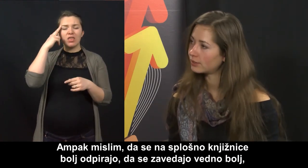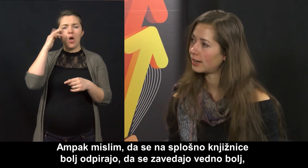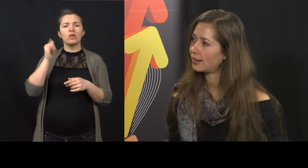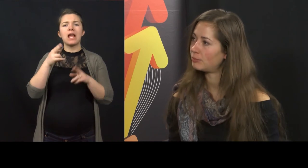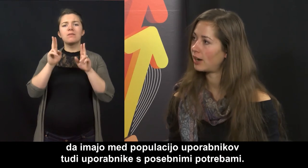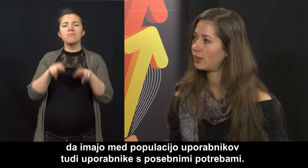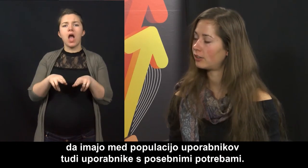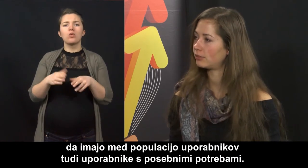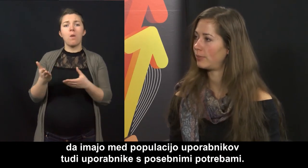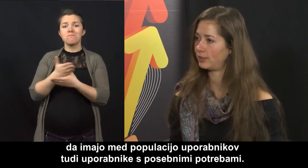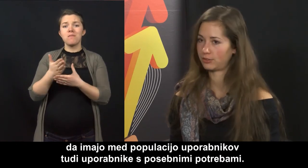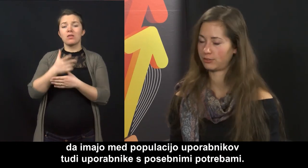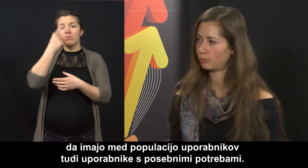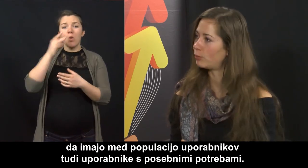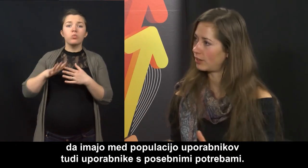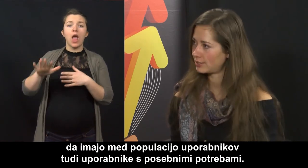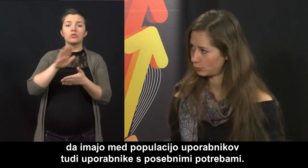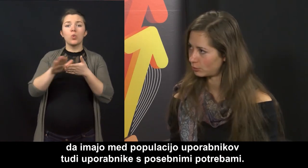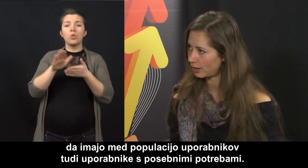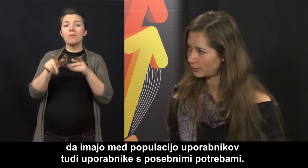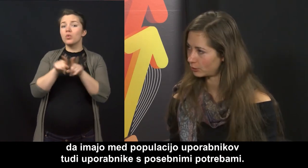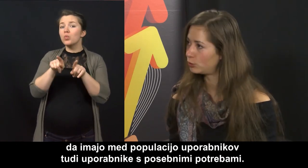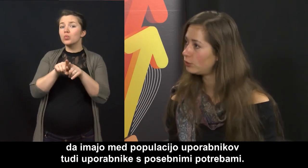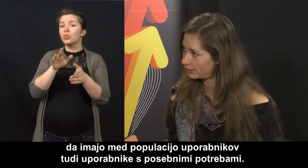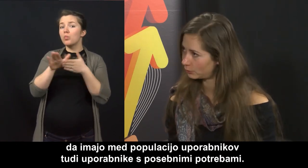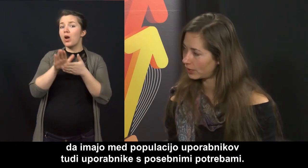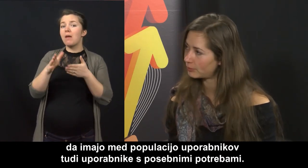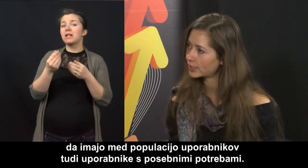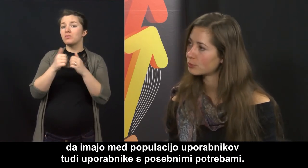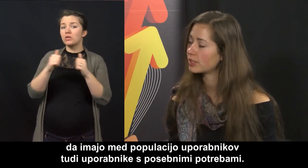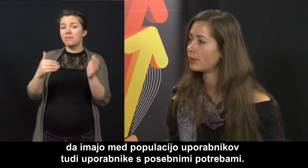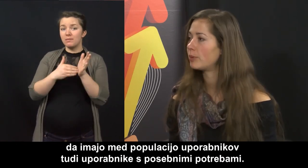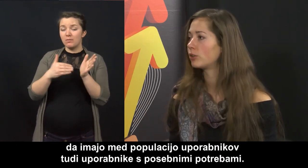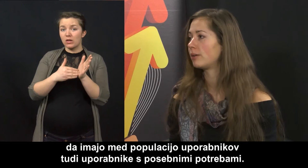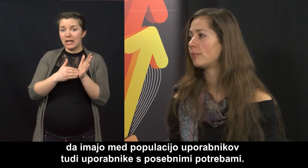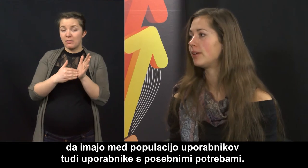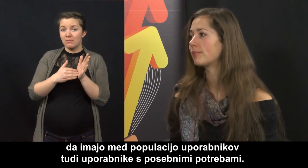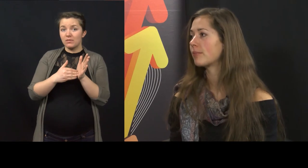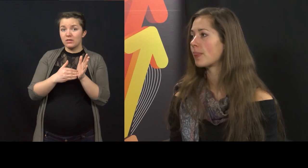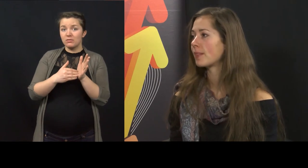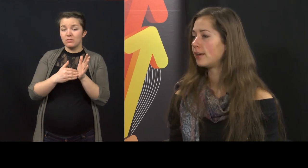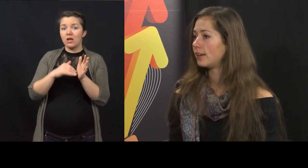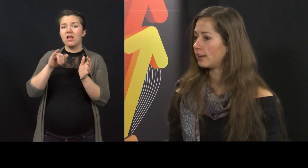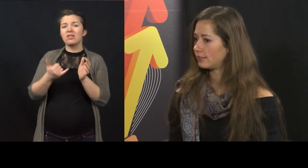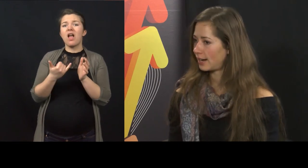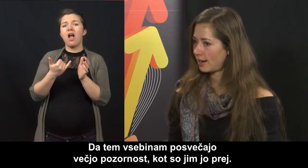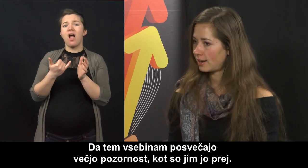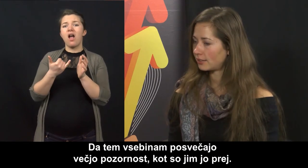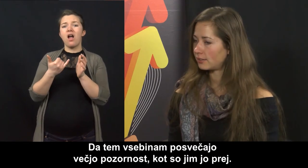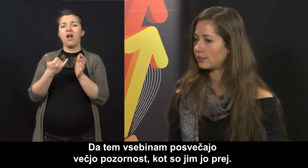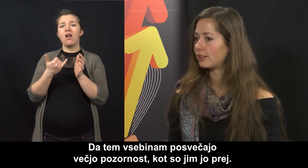bolj, da imajo med populacijo uporabnikov tudi uporabnike s posebnimi potrebami,